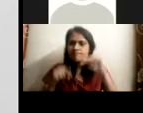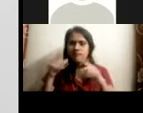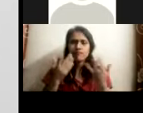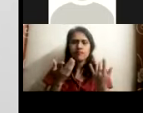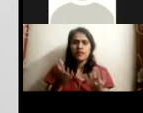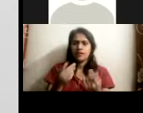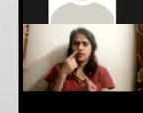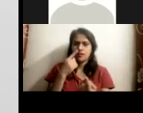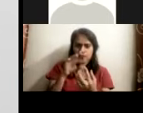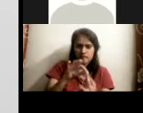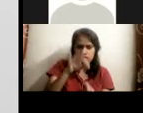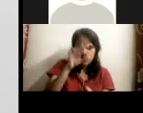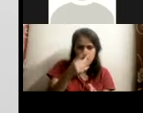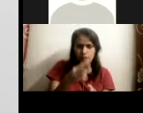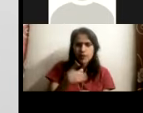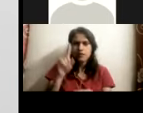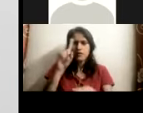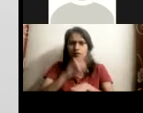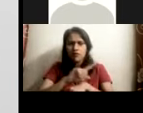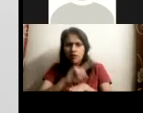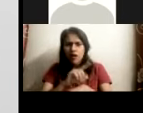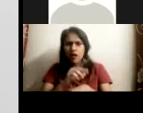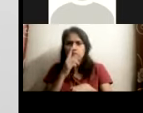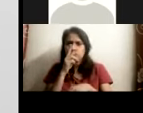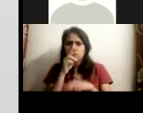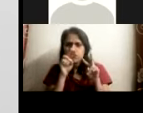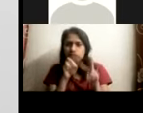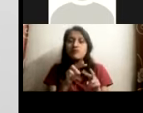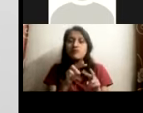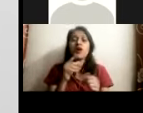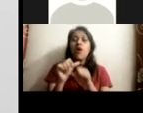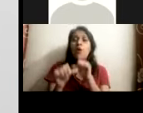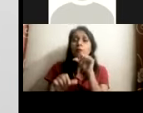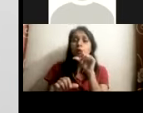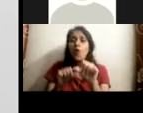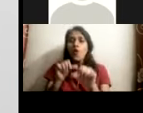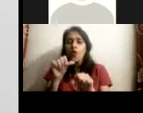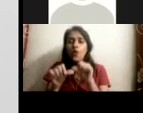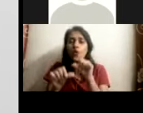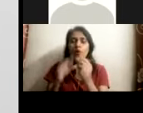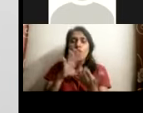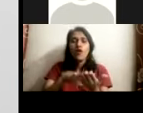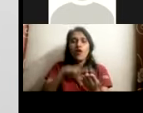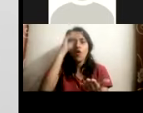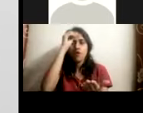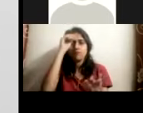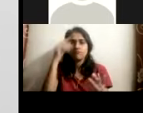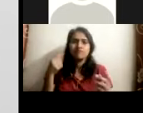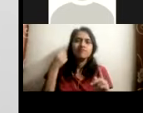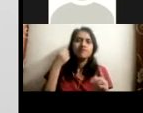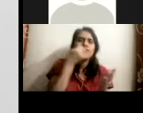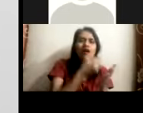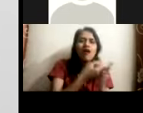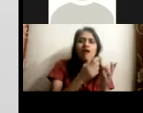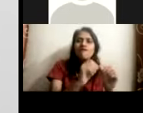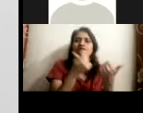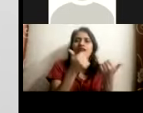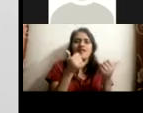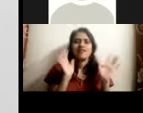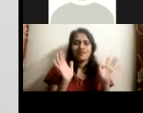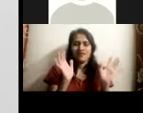you will measure the number of leaves. तो वो आप कैसे जानोगे? The process of reaching that knowledge is your epistemology. On the other hand,